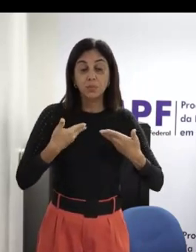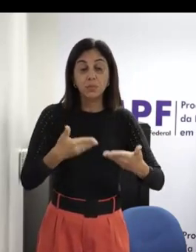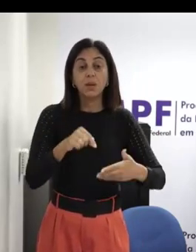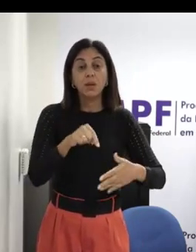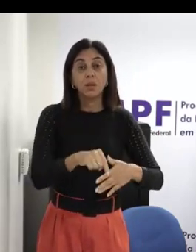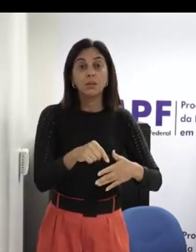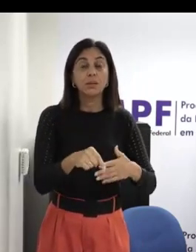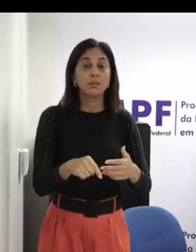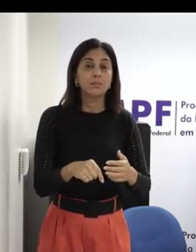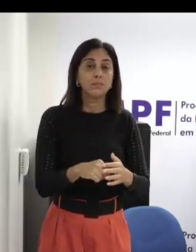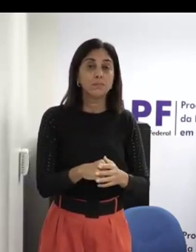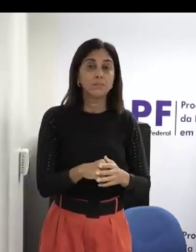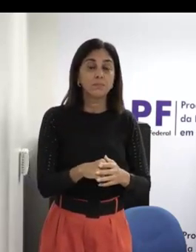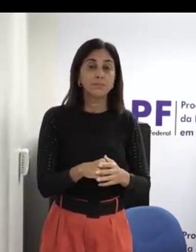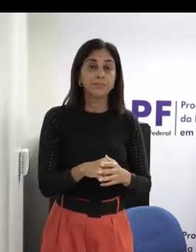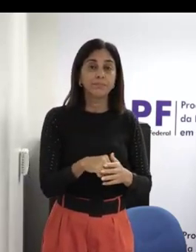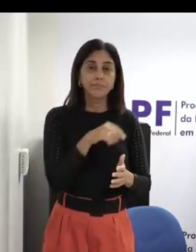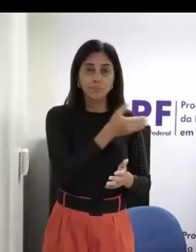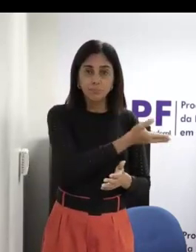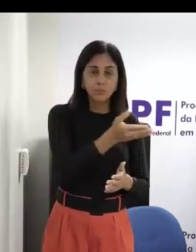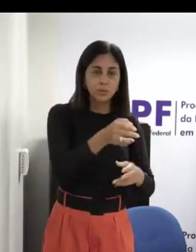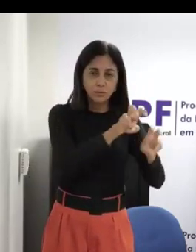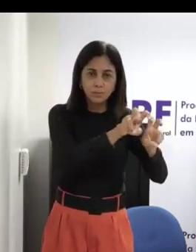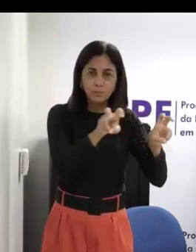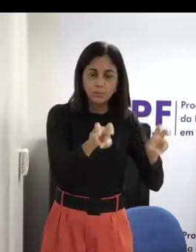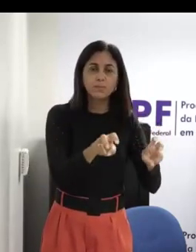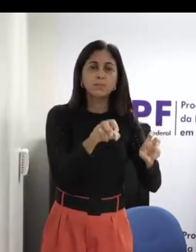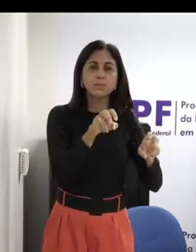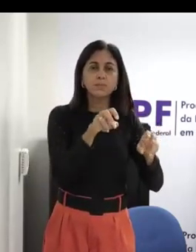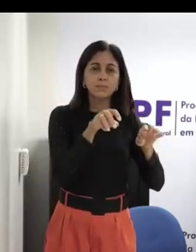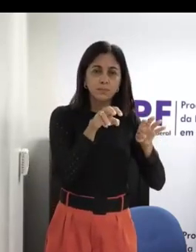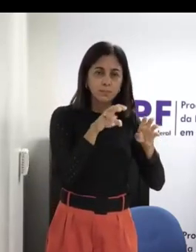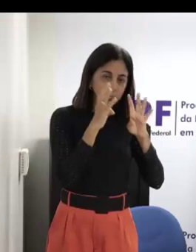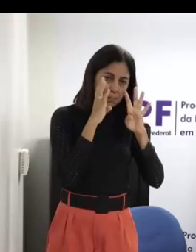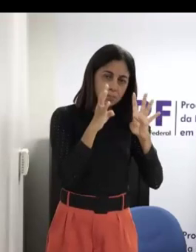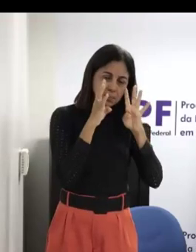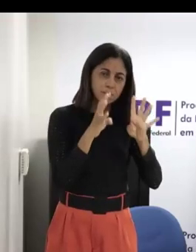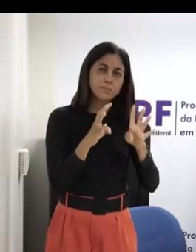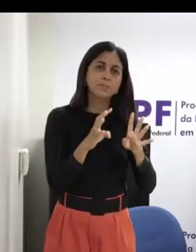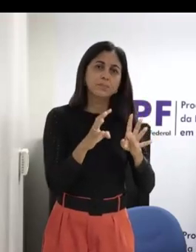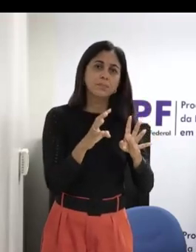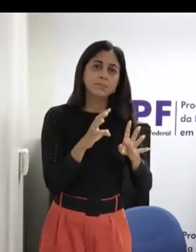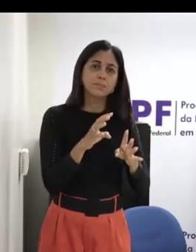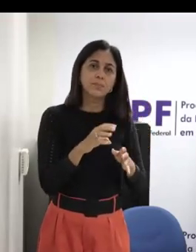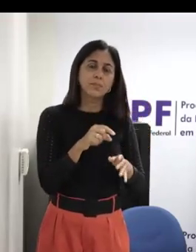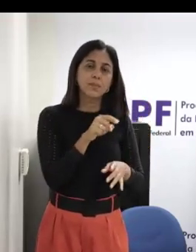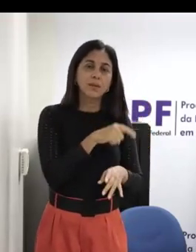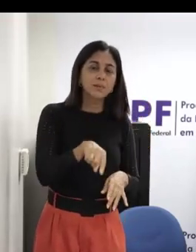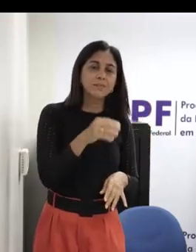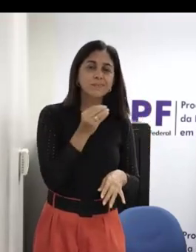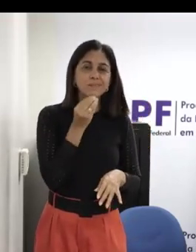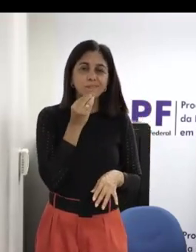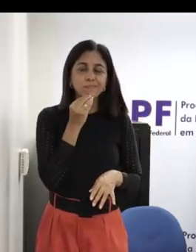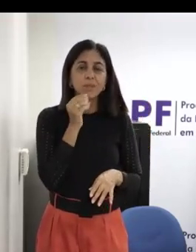que que ficaram até o final do evento e a oportunidade desse diálogo